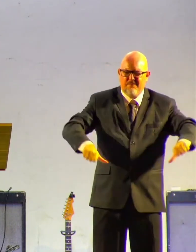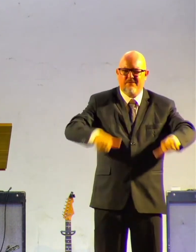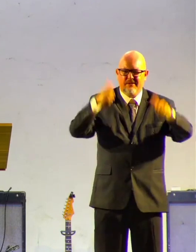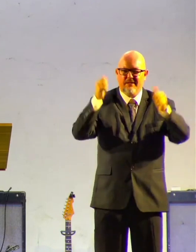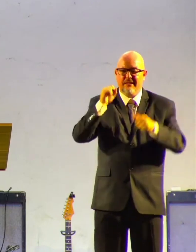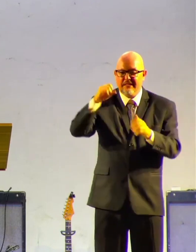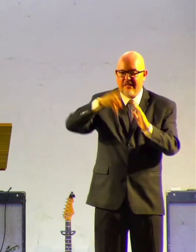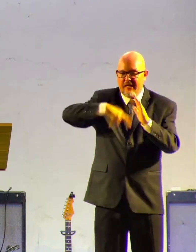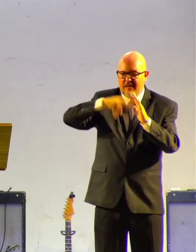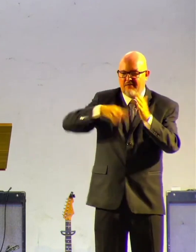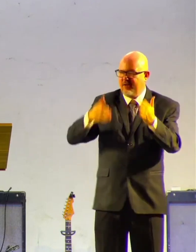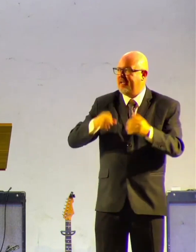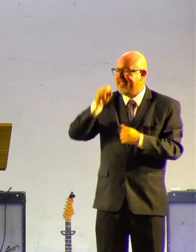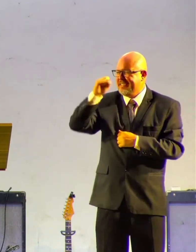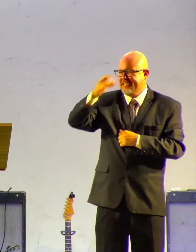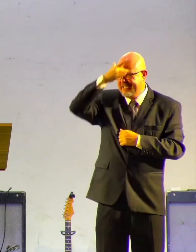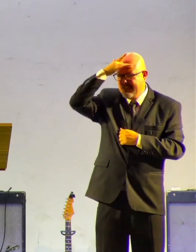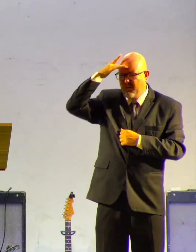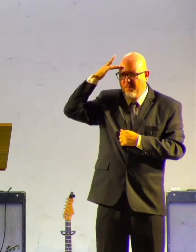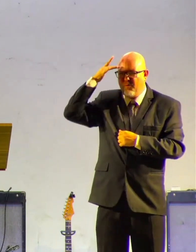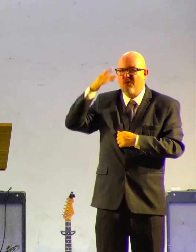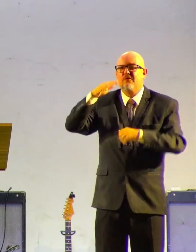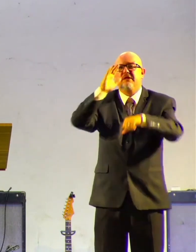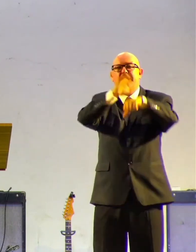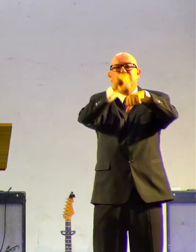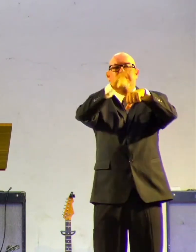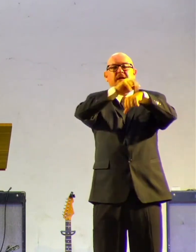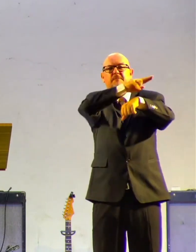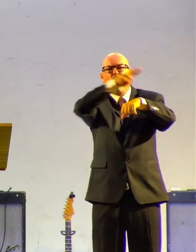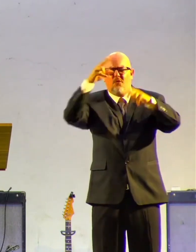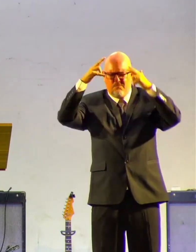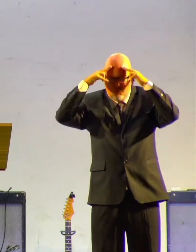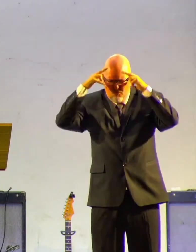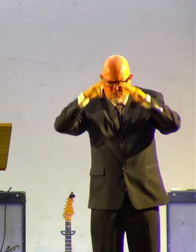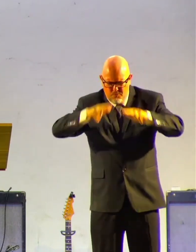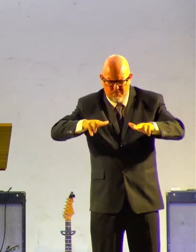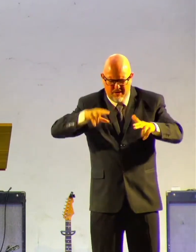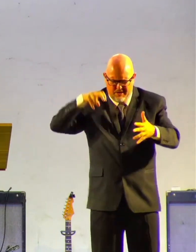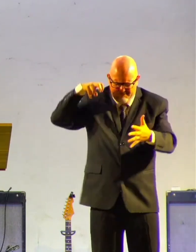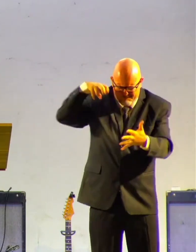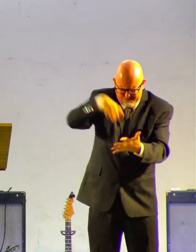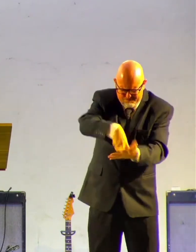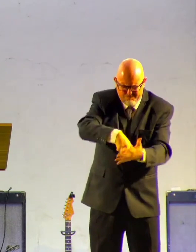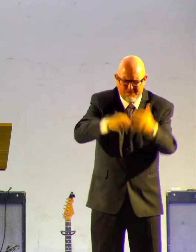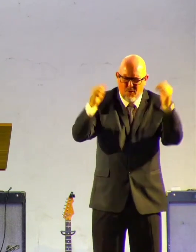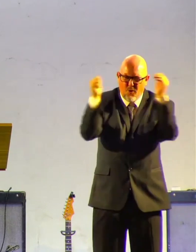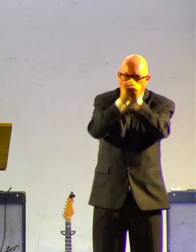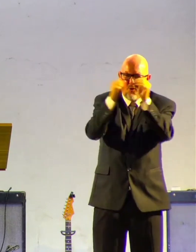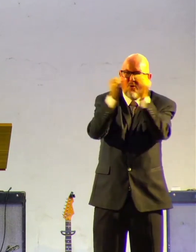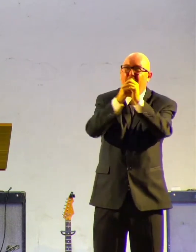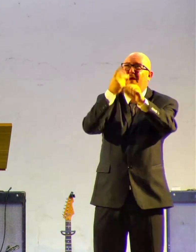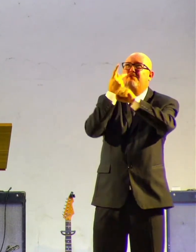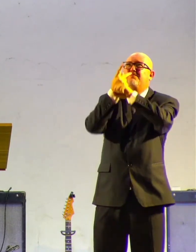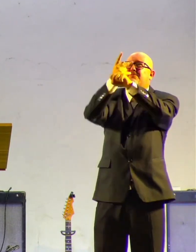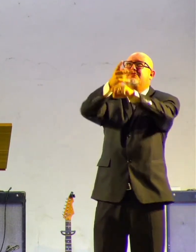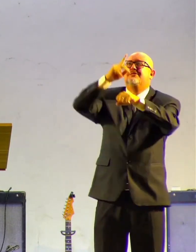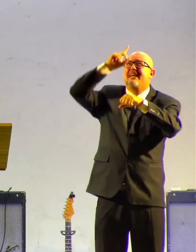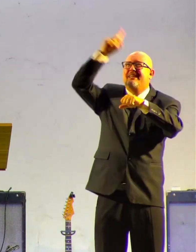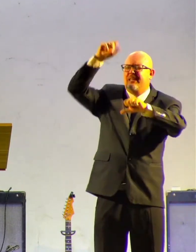Aquilo que já foi lido aqui hoje: se o meu povo, que se chama pelo meu nome, se humilhar e orar e me buscar e